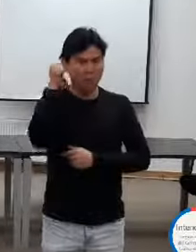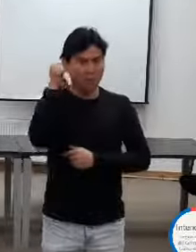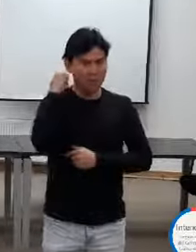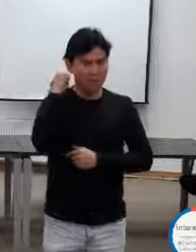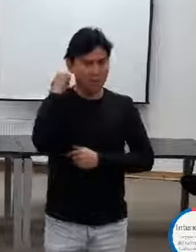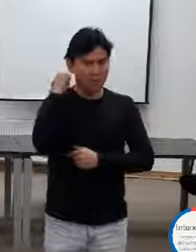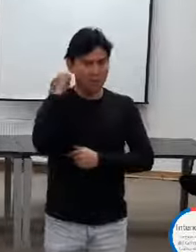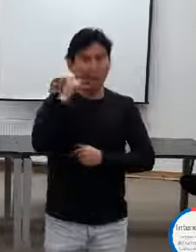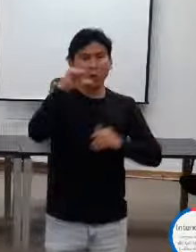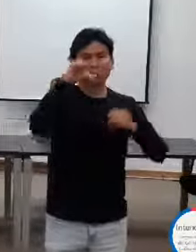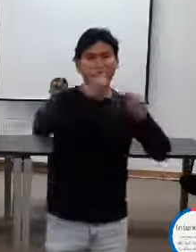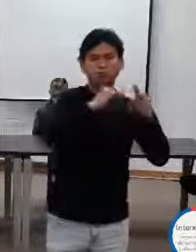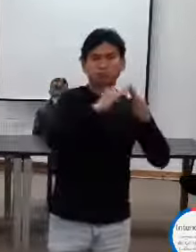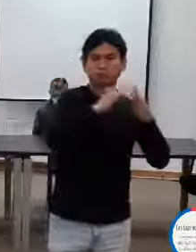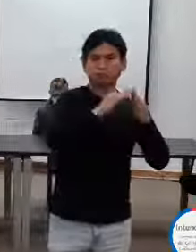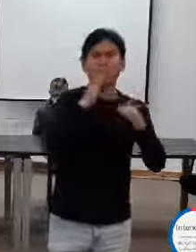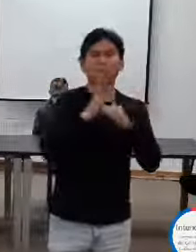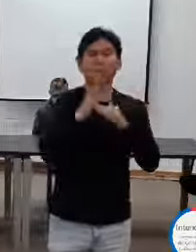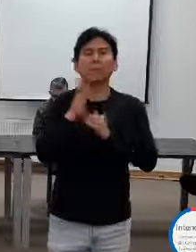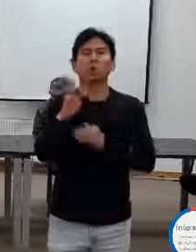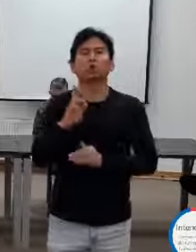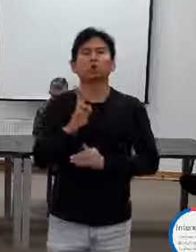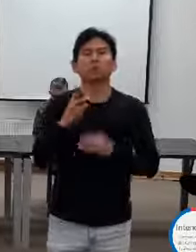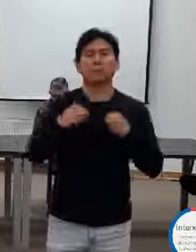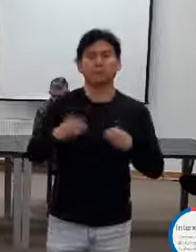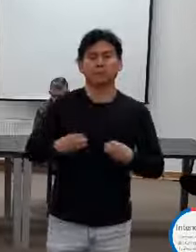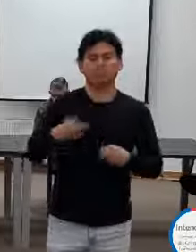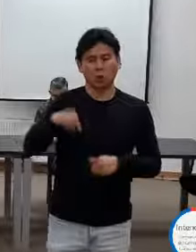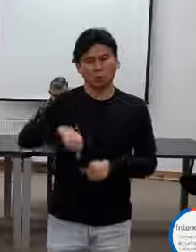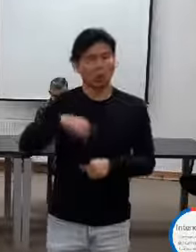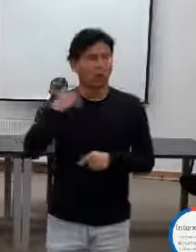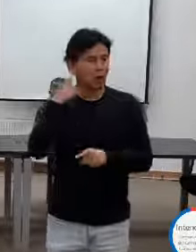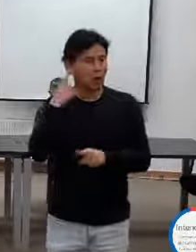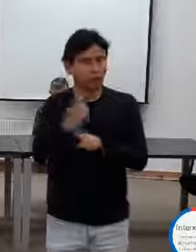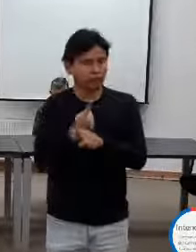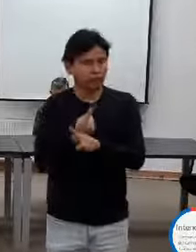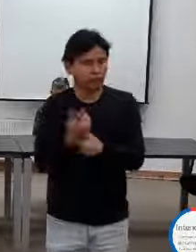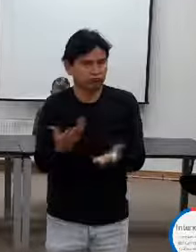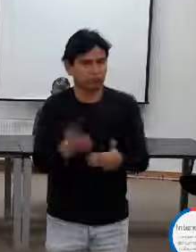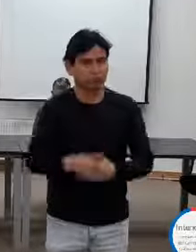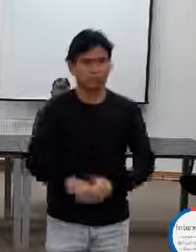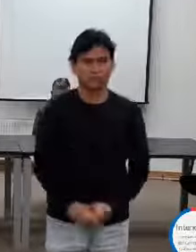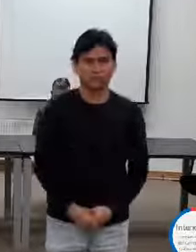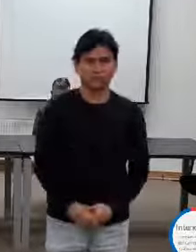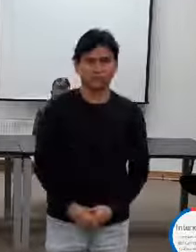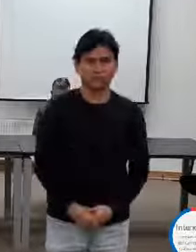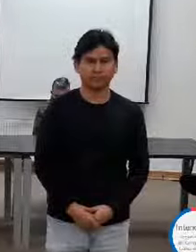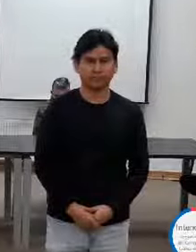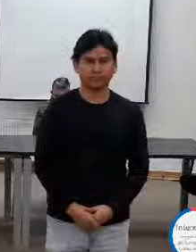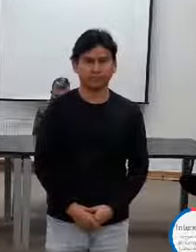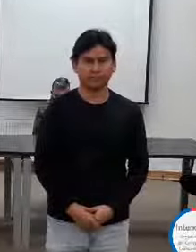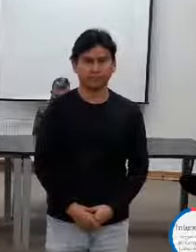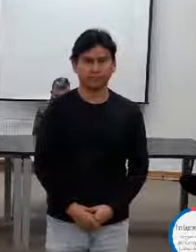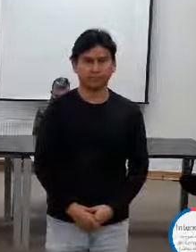él estaba en cuarentena preventiva por espera de exámenes. Hoy día no he hablado con el gobernador todavía. ¿Ya?